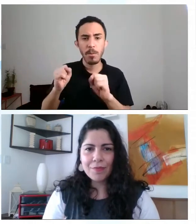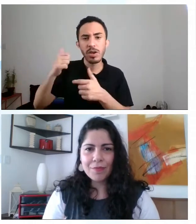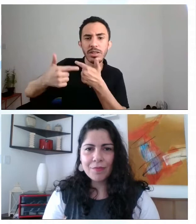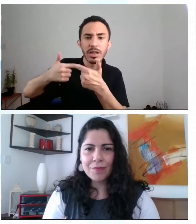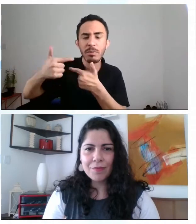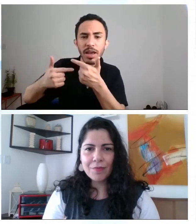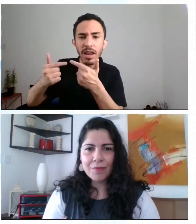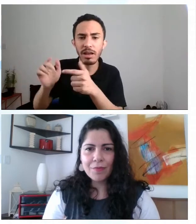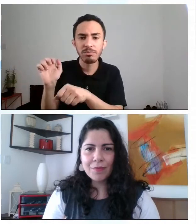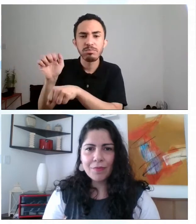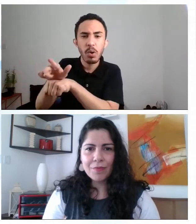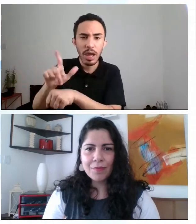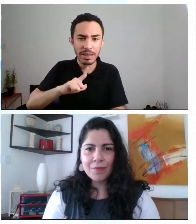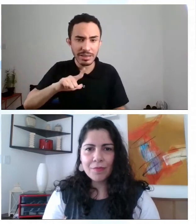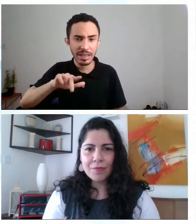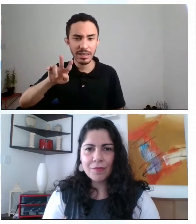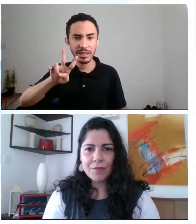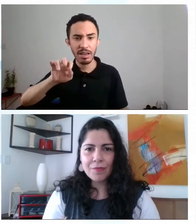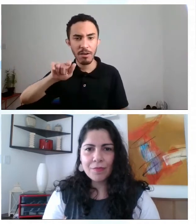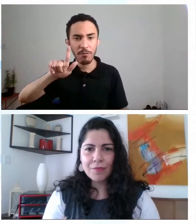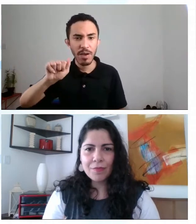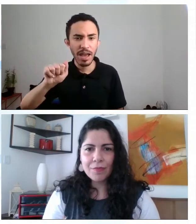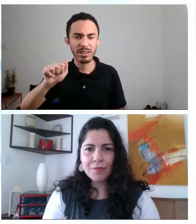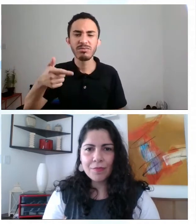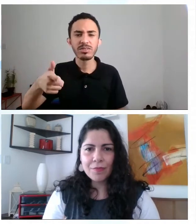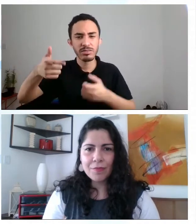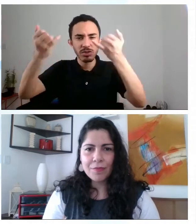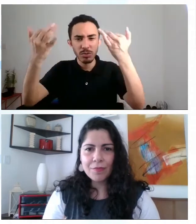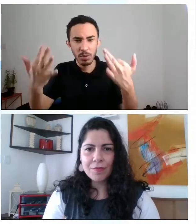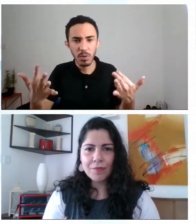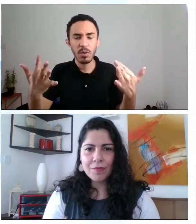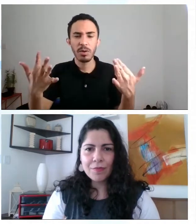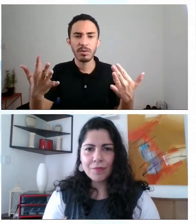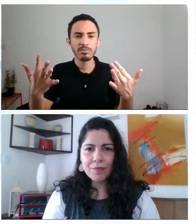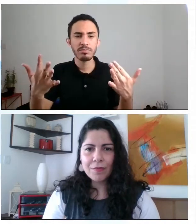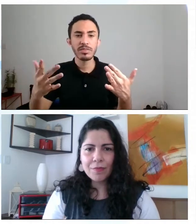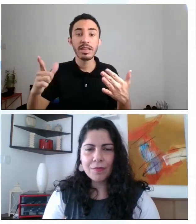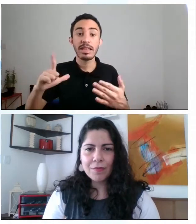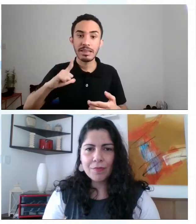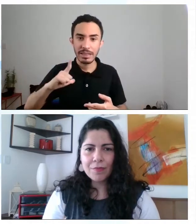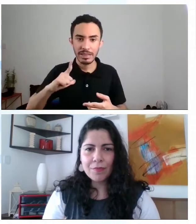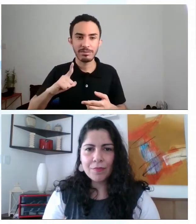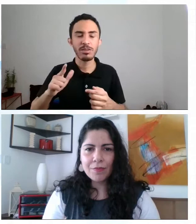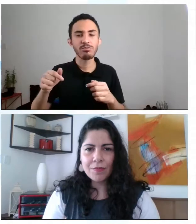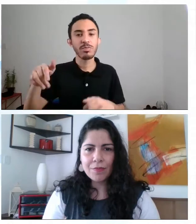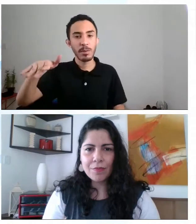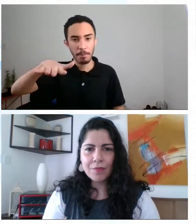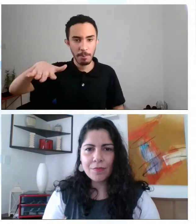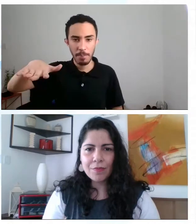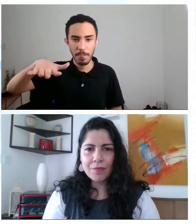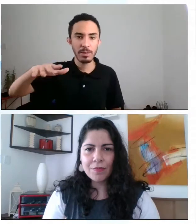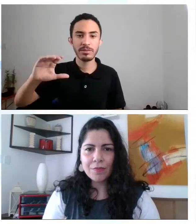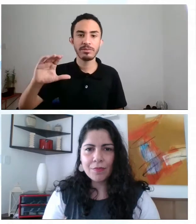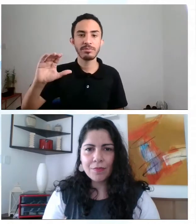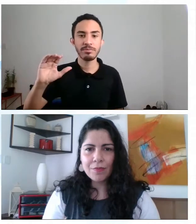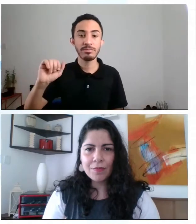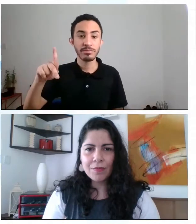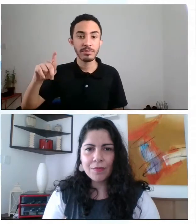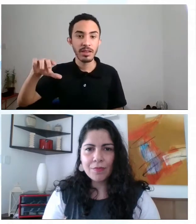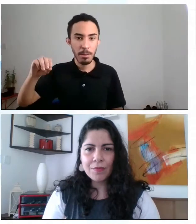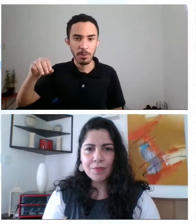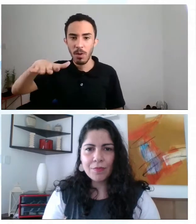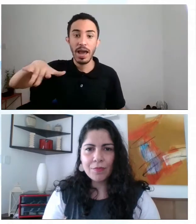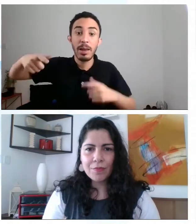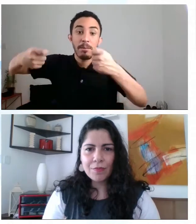há empregos, vocês já falaram bastante disso, né? Que há campo, vou diferenciar, campo é a necessidade,